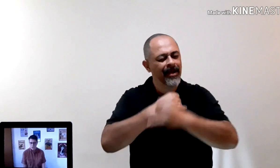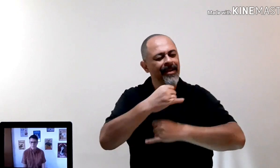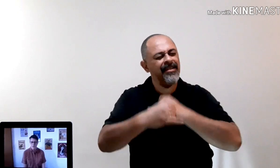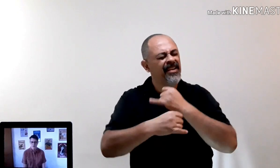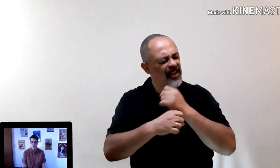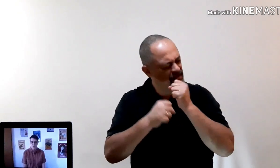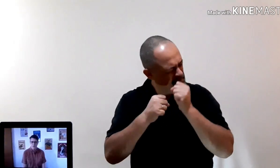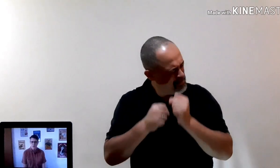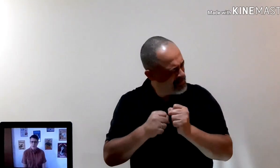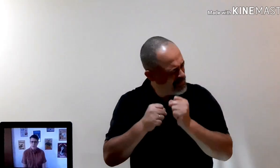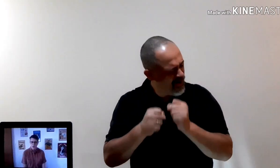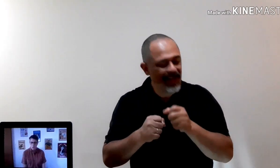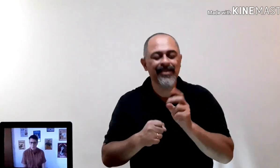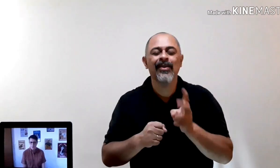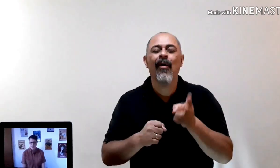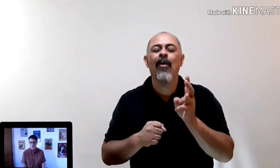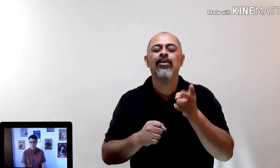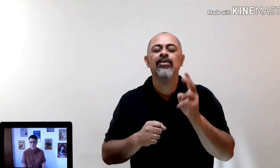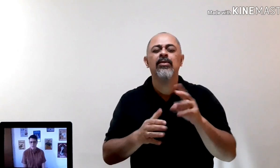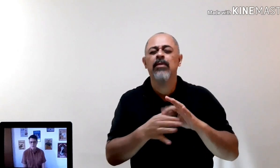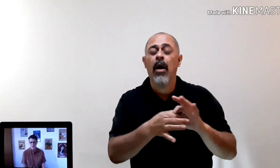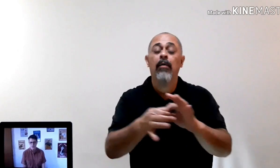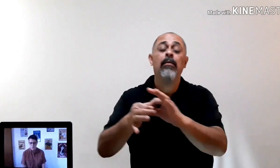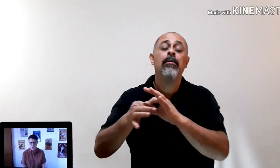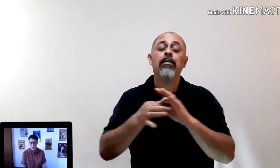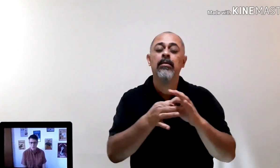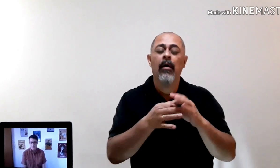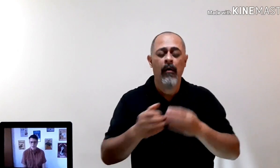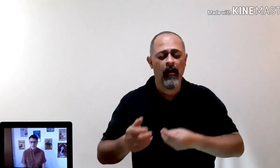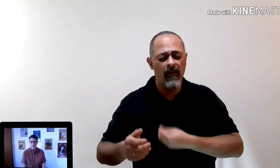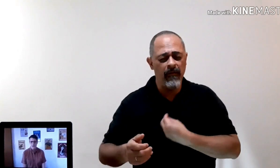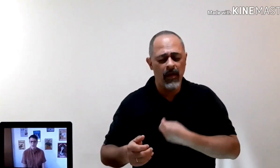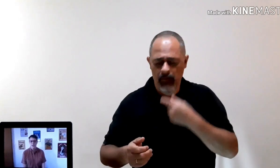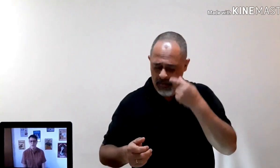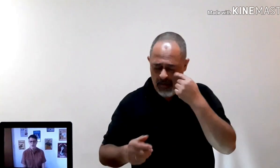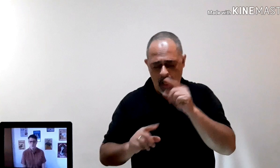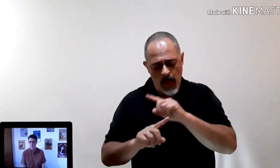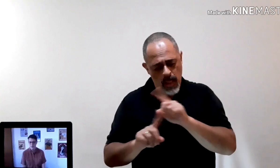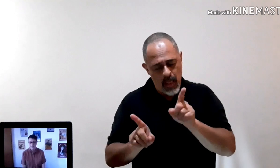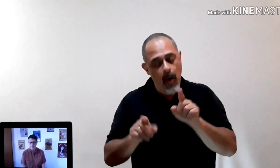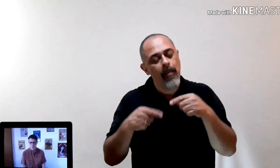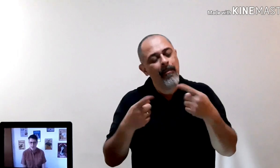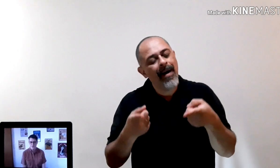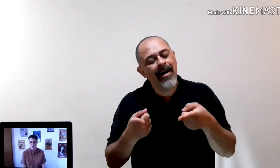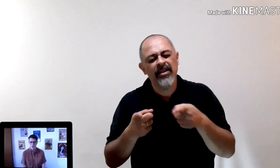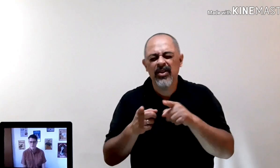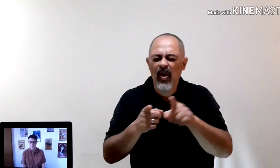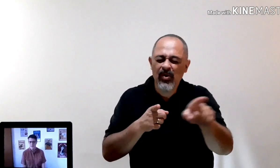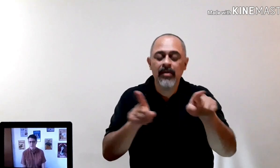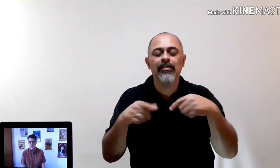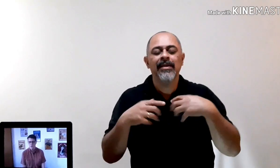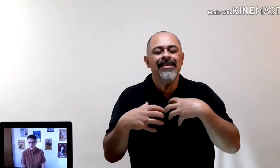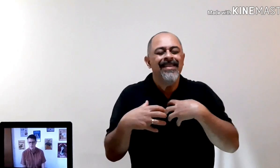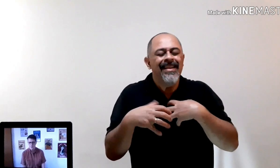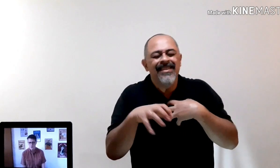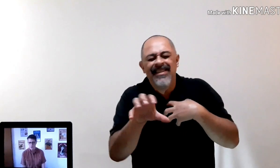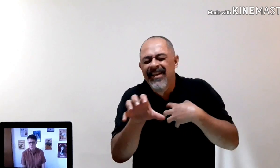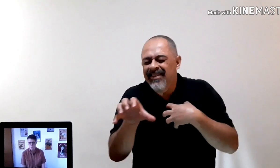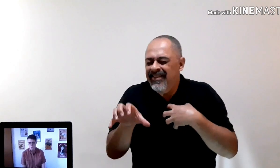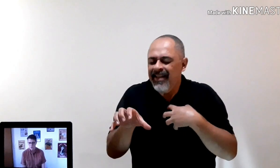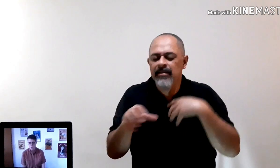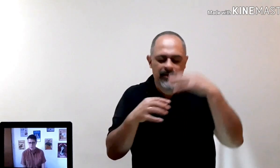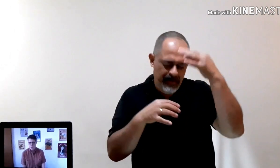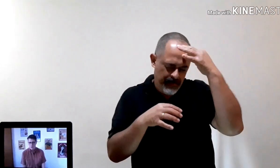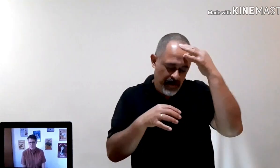como igreja, mesmo que não em corpo, mas pelo menos em espírito, e a gente tendo essas possibilidades maravilhosas que nós estamos